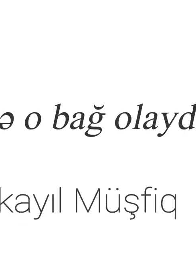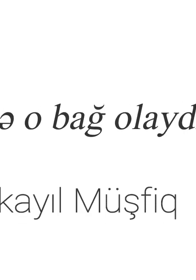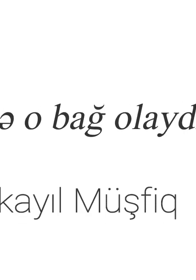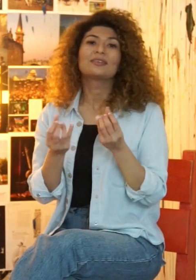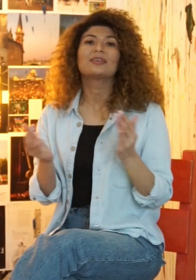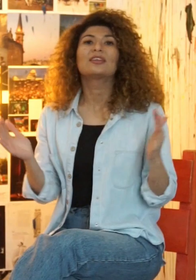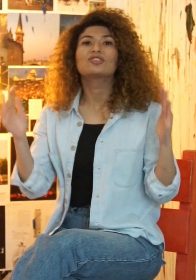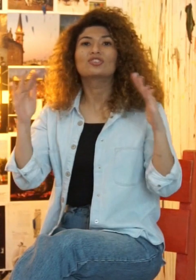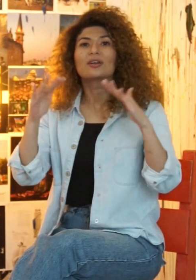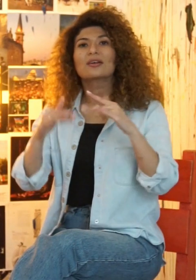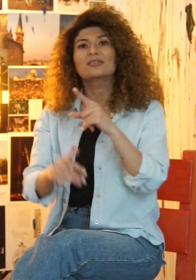Yine yığışaraq siz